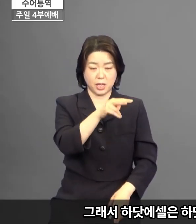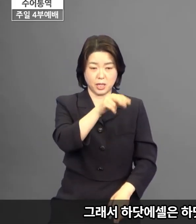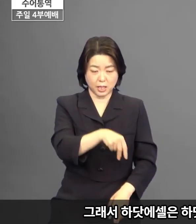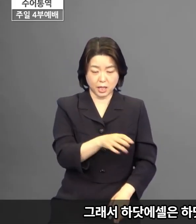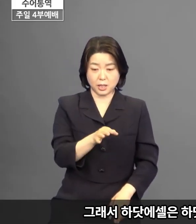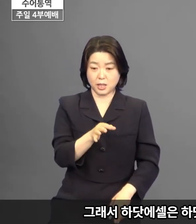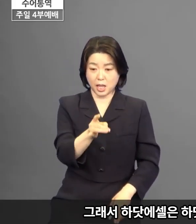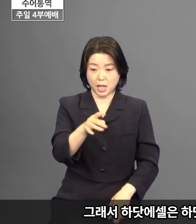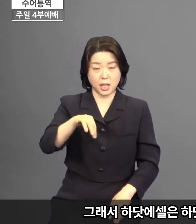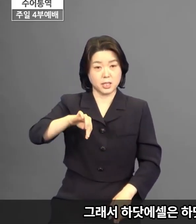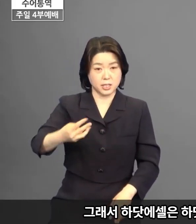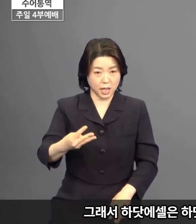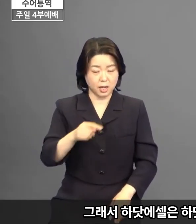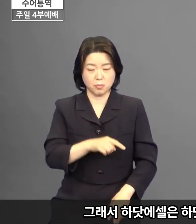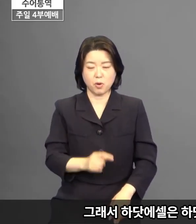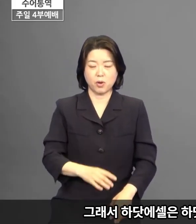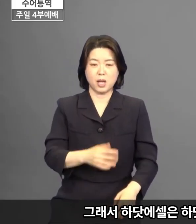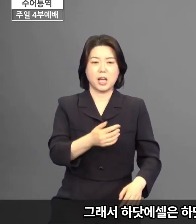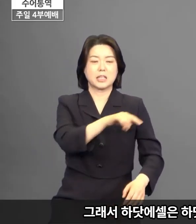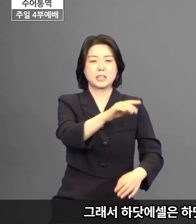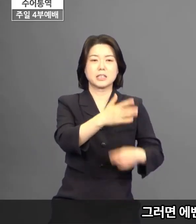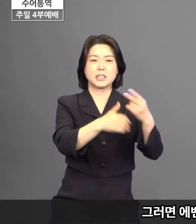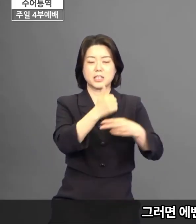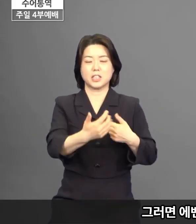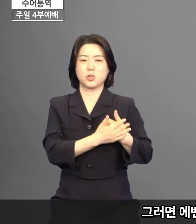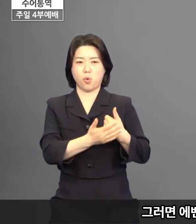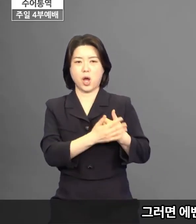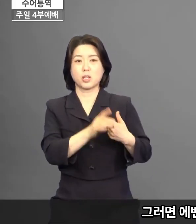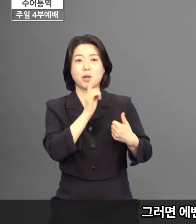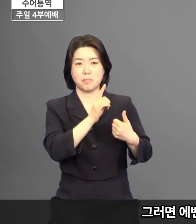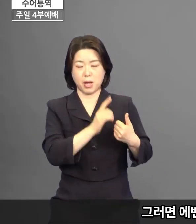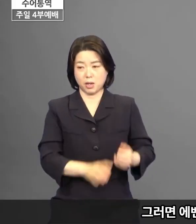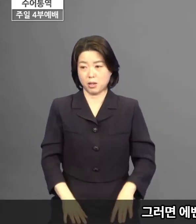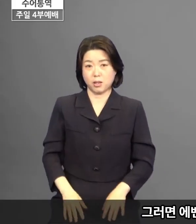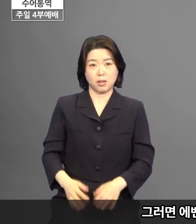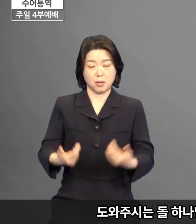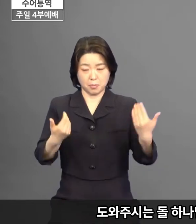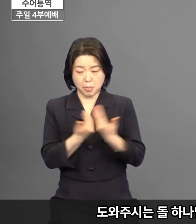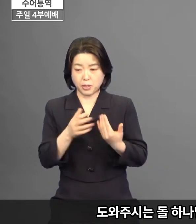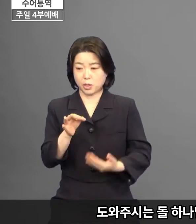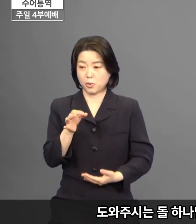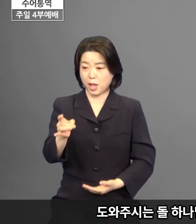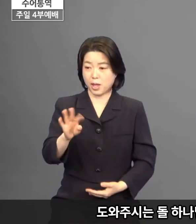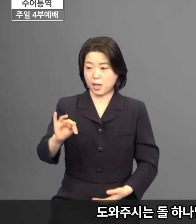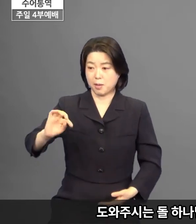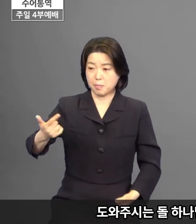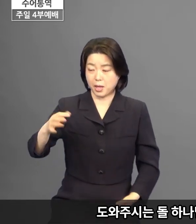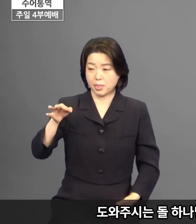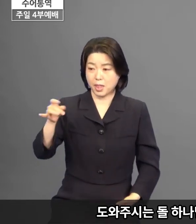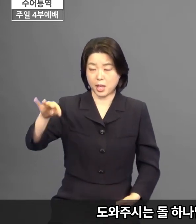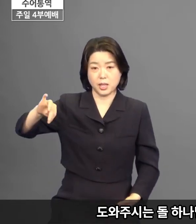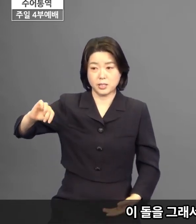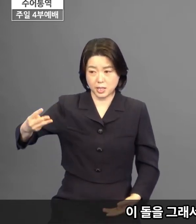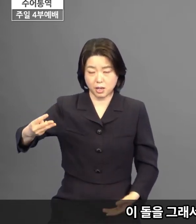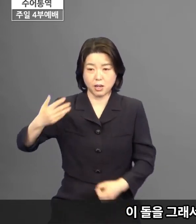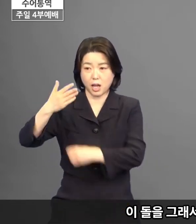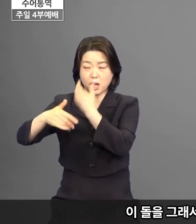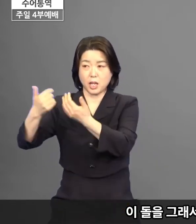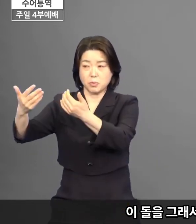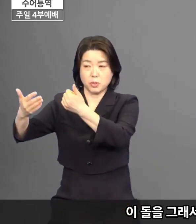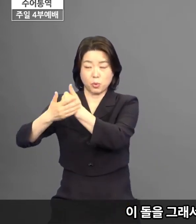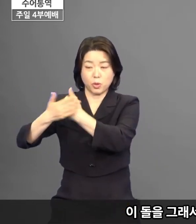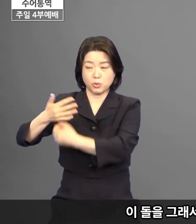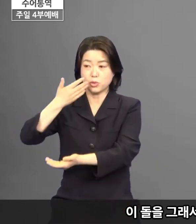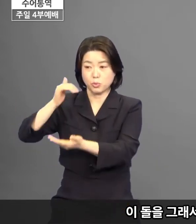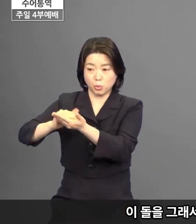에셀은 하닷이 도움이다 라는 뜻입니다. 여러분, 에벤 에셀이 뭡니까? 도와주시는 돌. 하나님께서 여기까지 도우셨다. 이 돌을